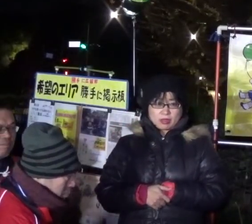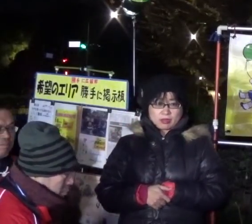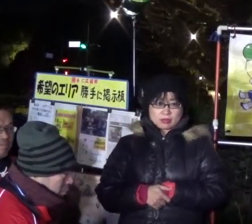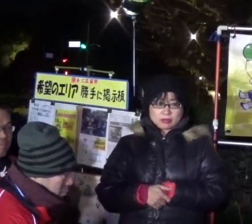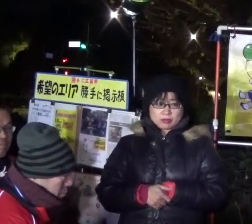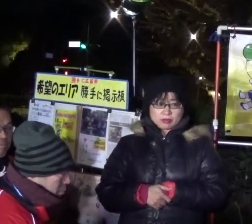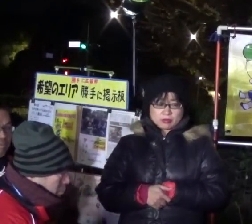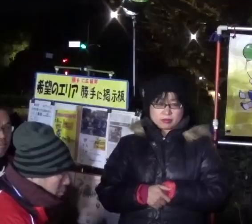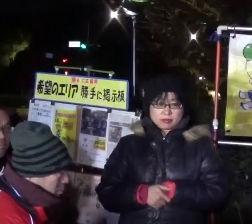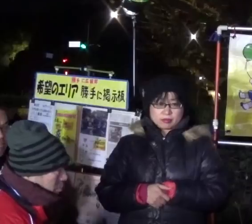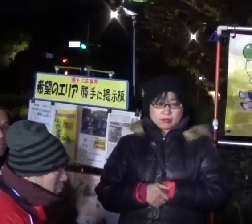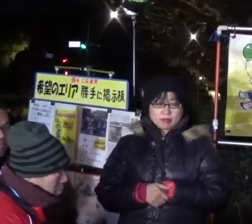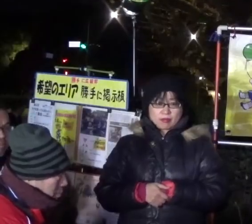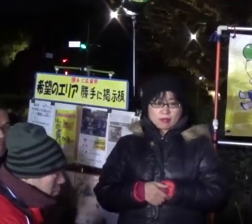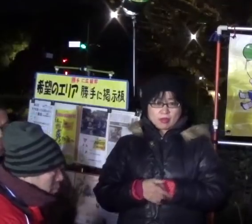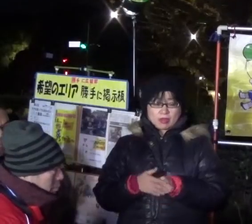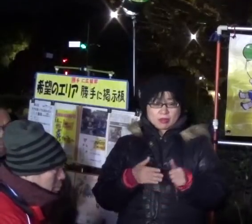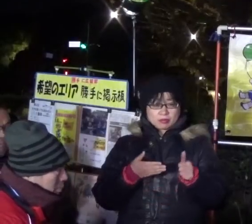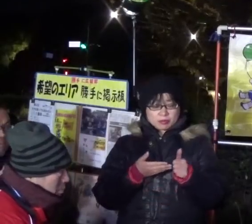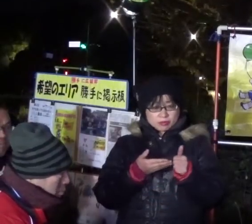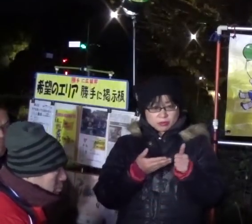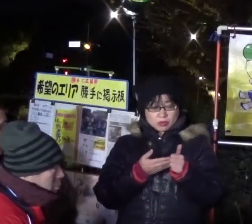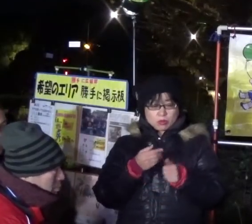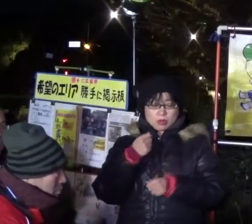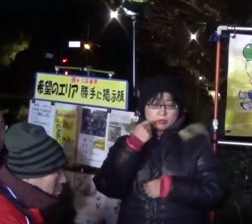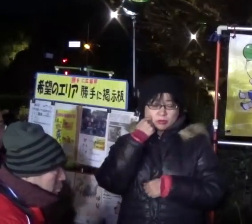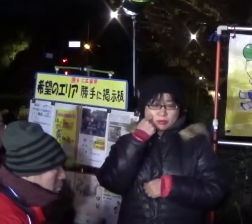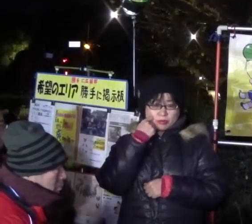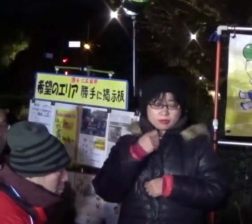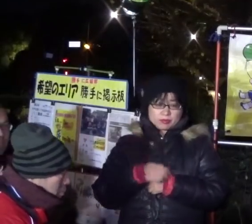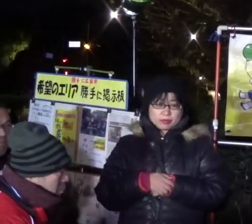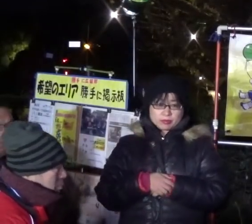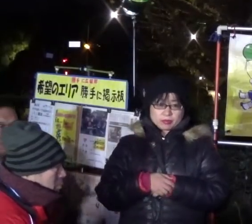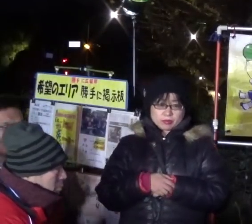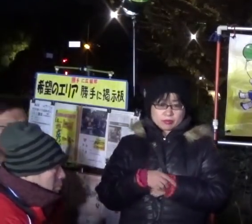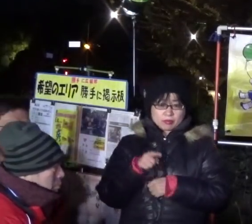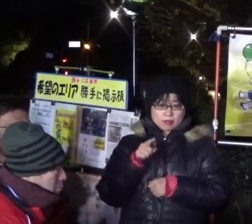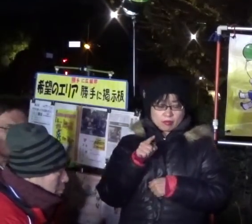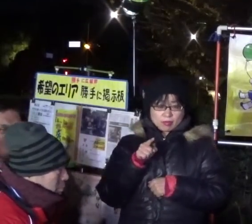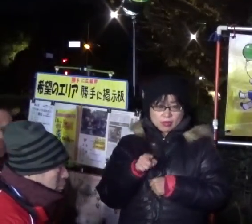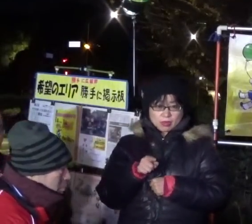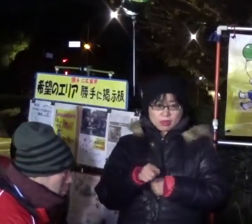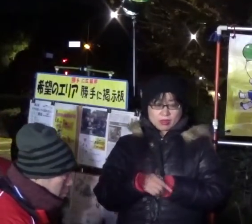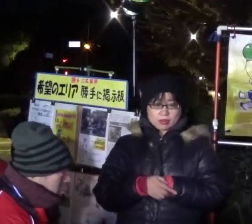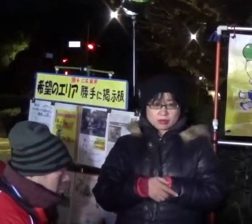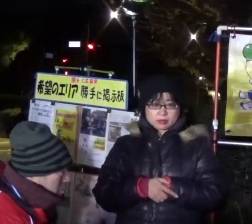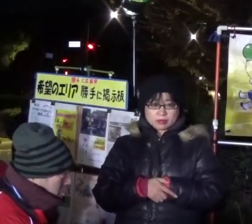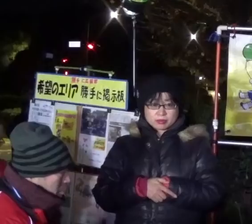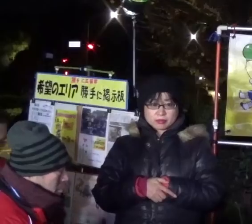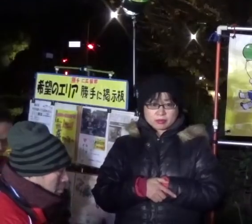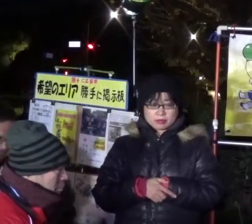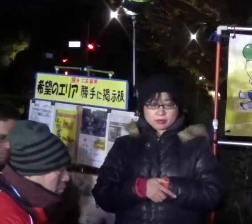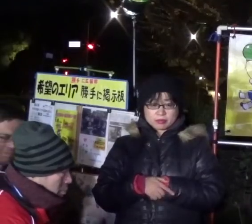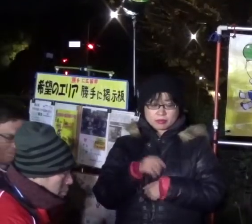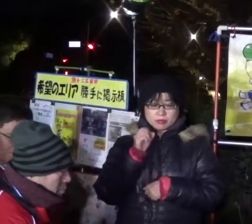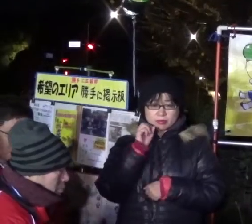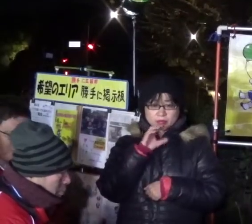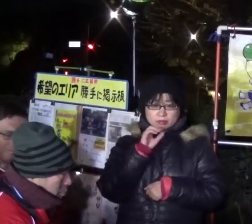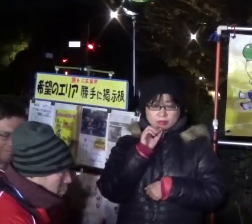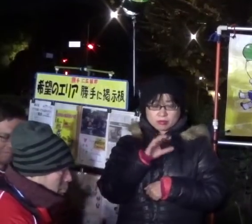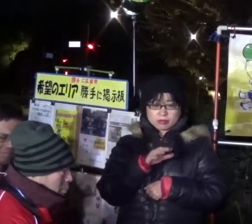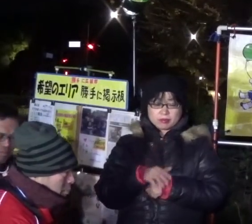救いようもねえとお前が吐き出す。